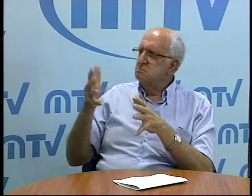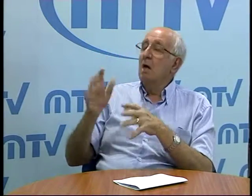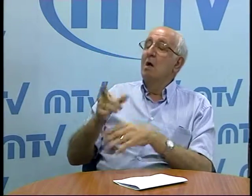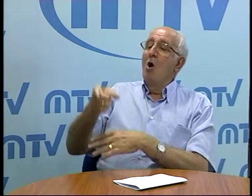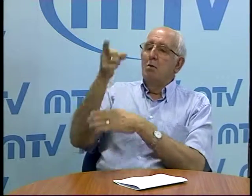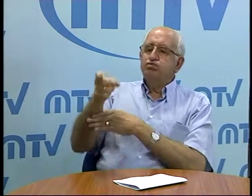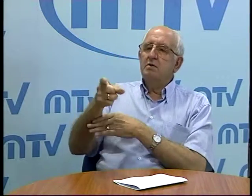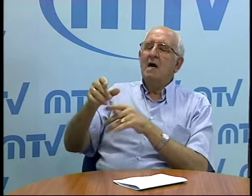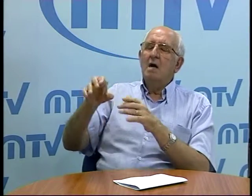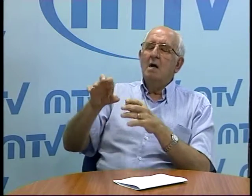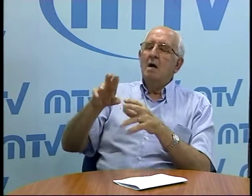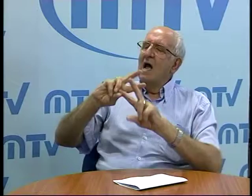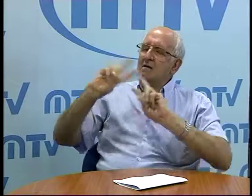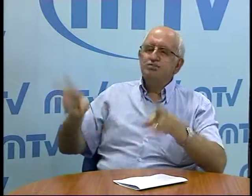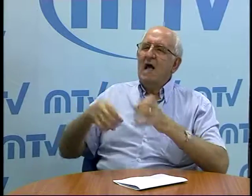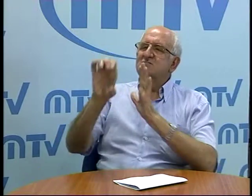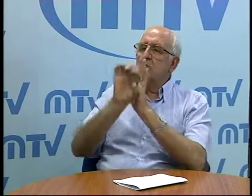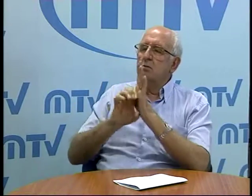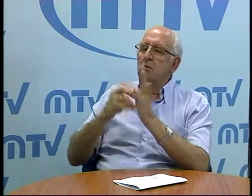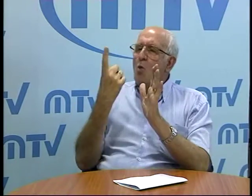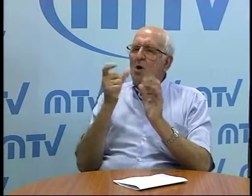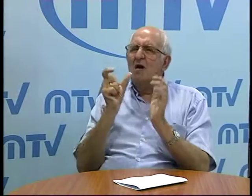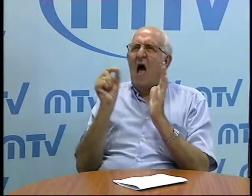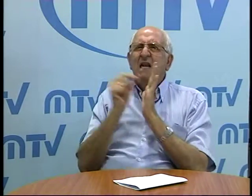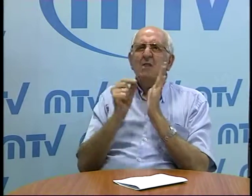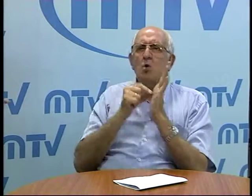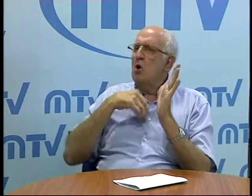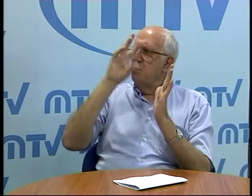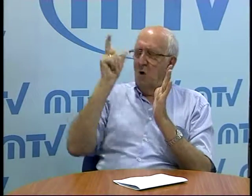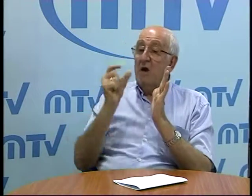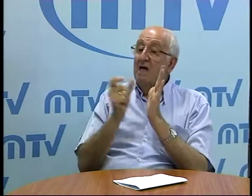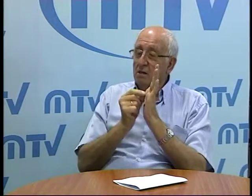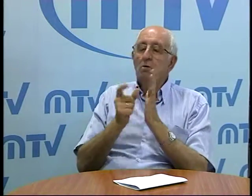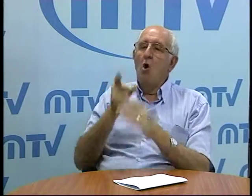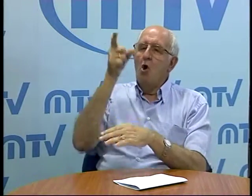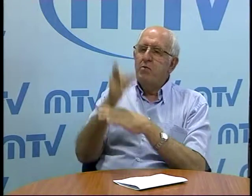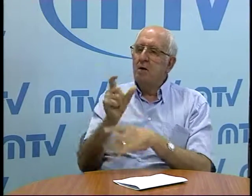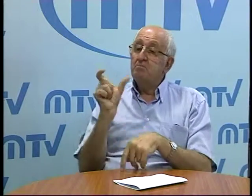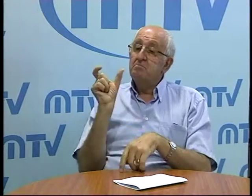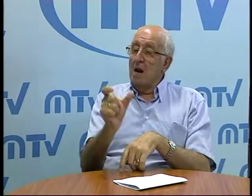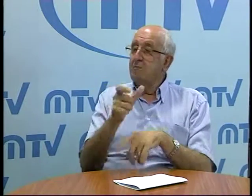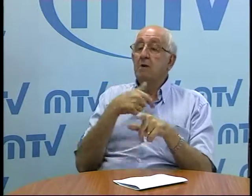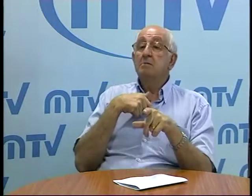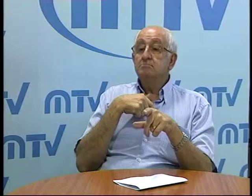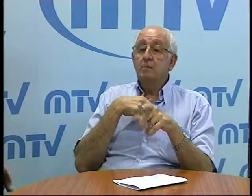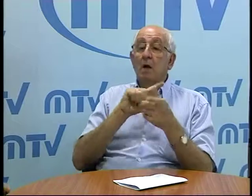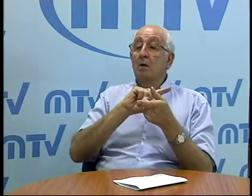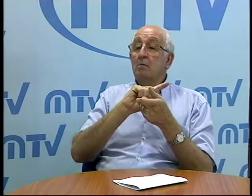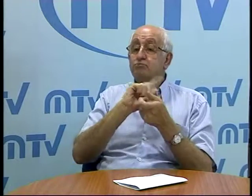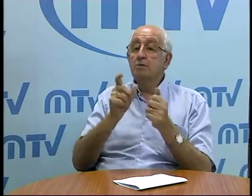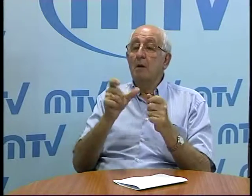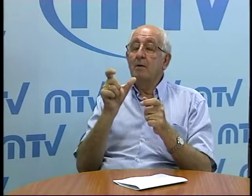P, que significaría personas, más que nada porque la Confederación hizo una renovación de estatutos, Confederación Nacional de Sordos, y